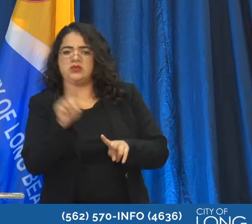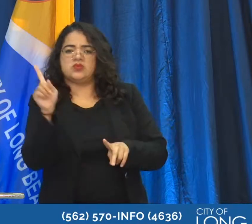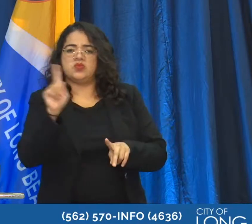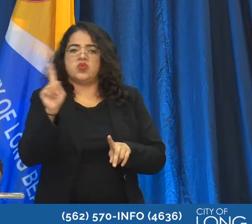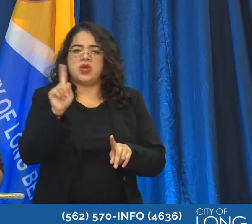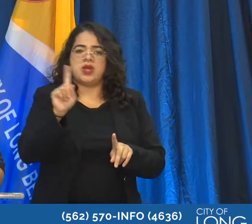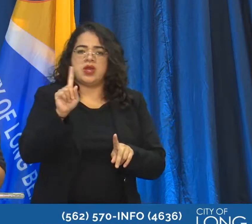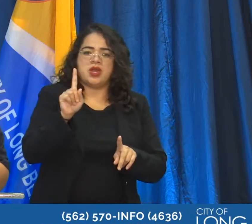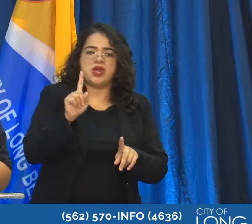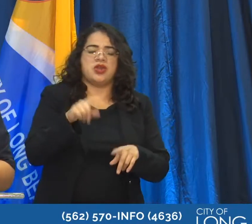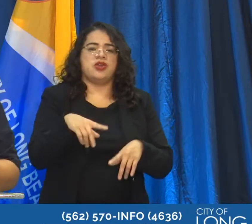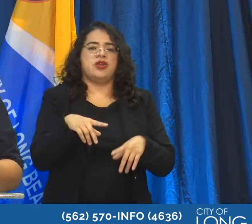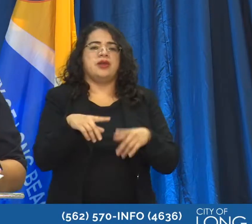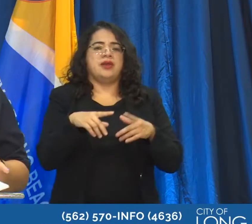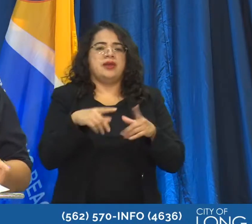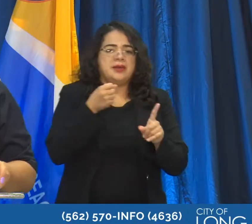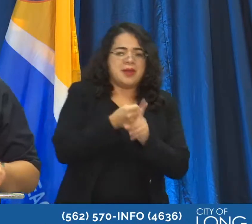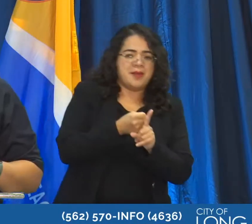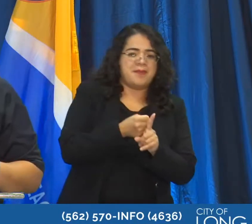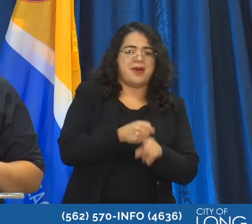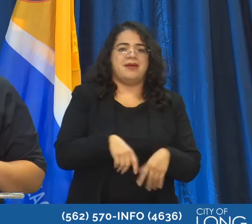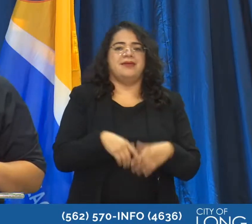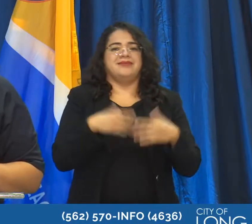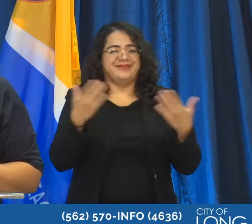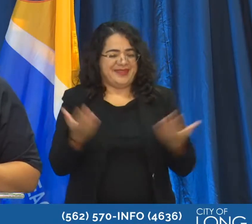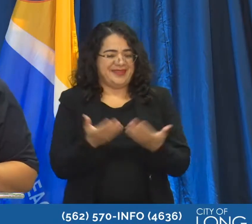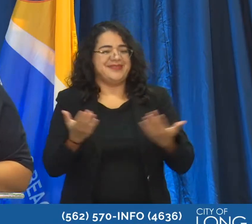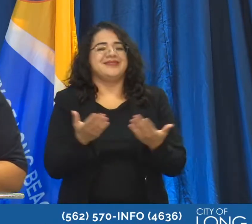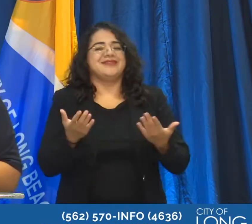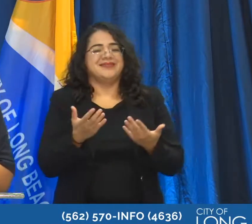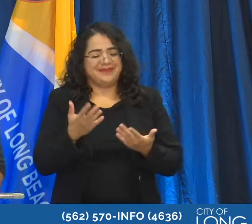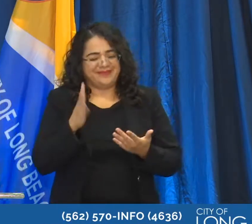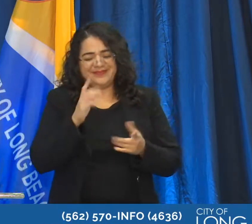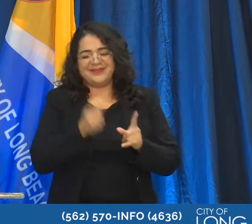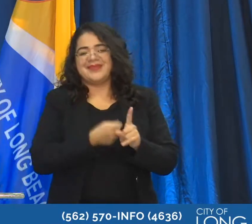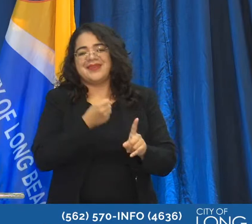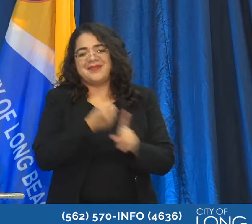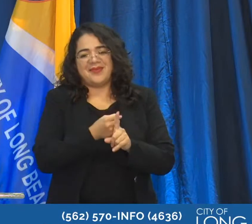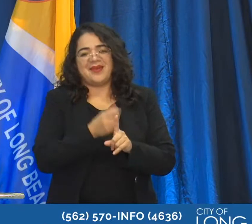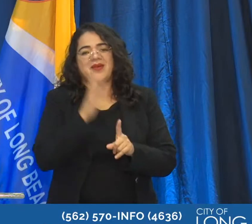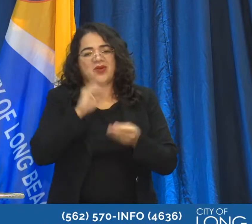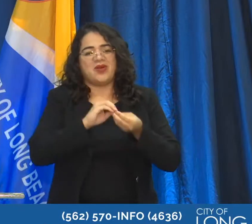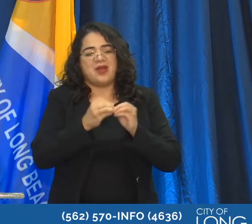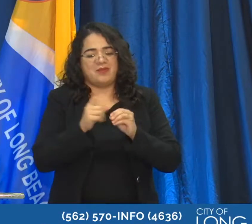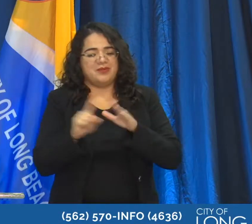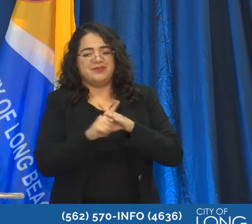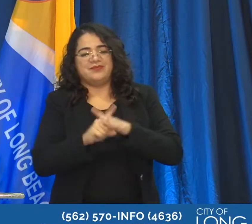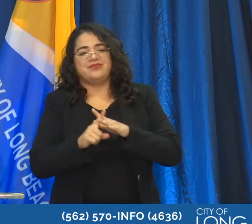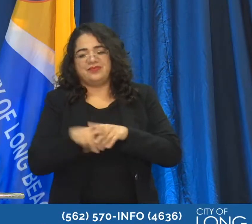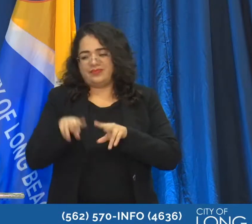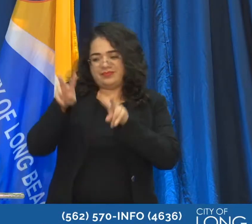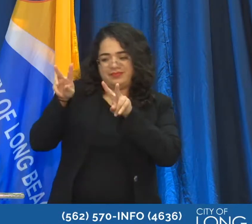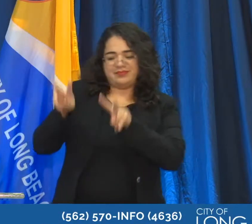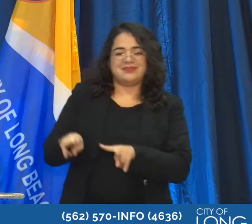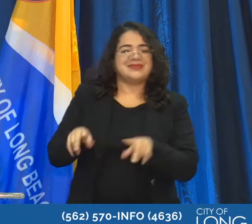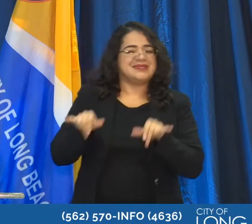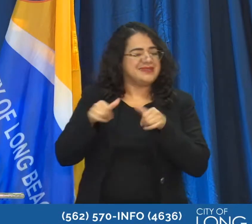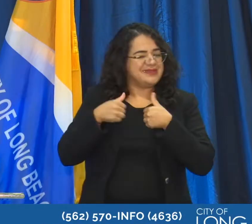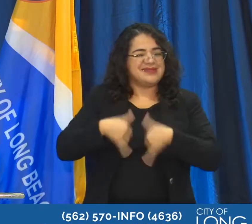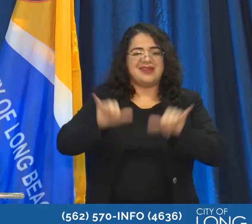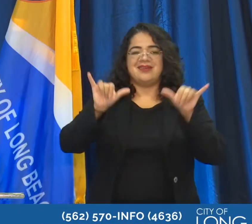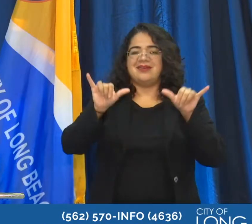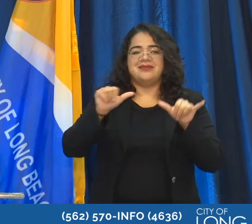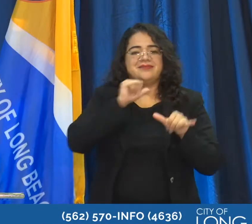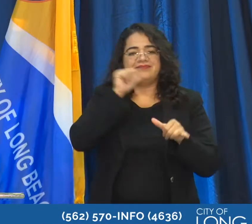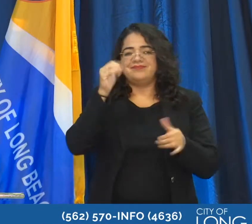de las pruebas pendientes. En la imagen número 2, que son casos por población, Long Beach está representada por